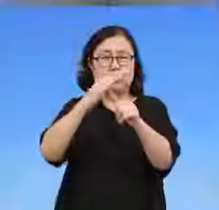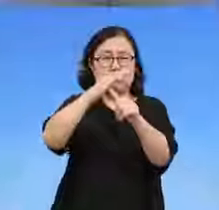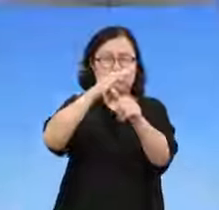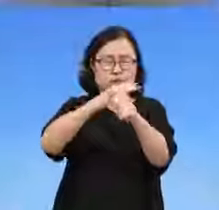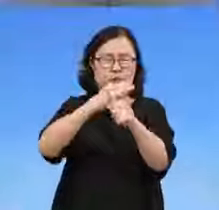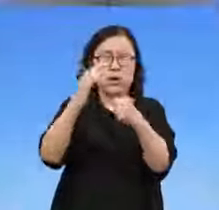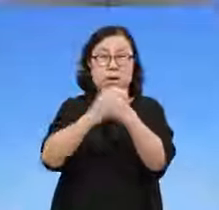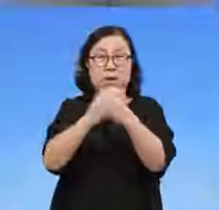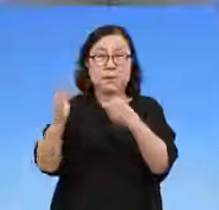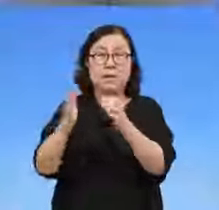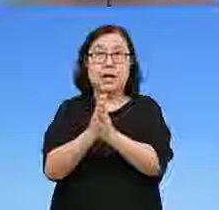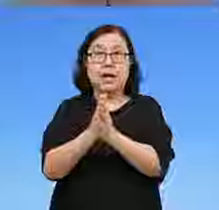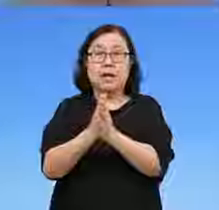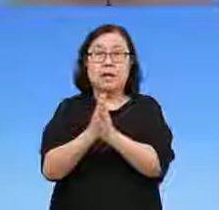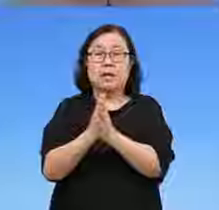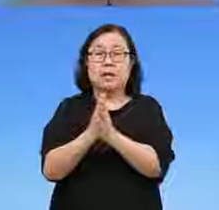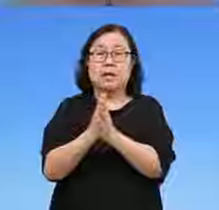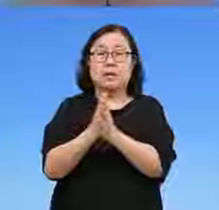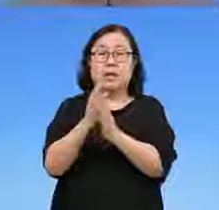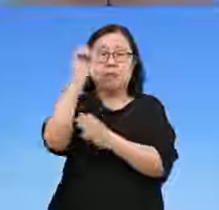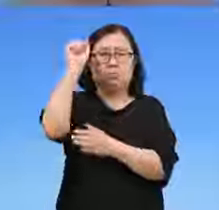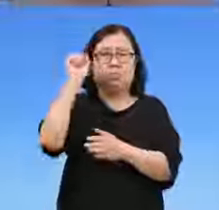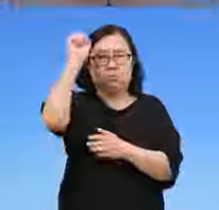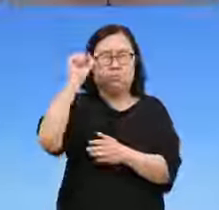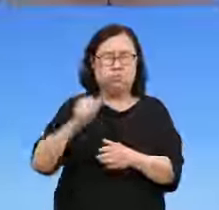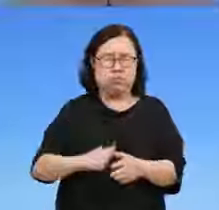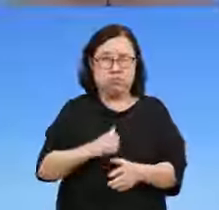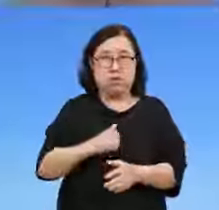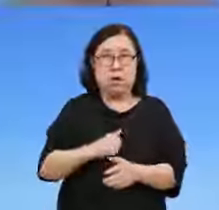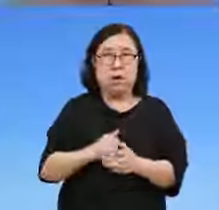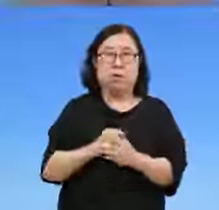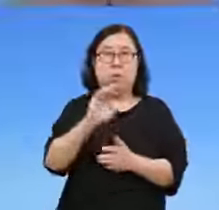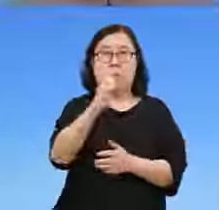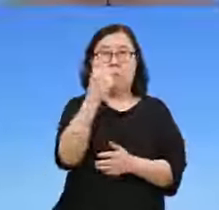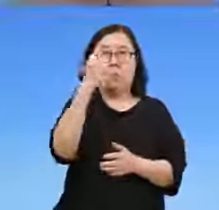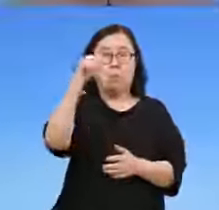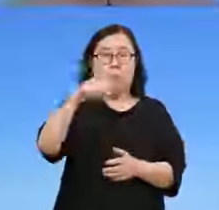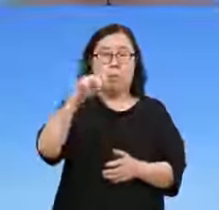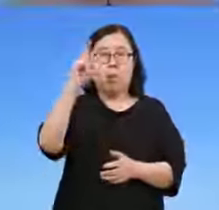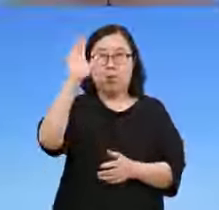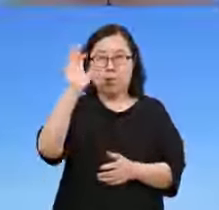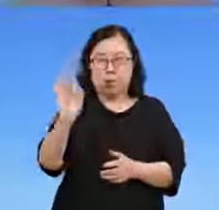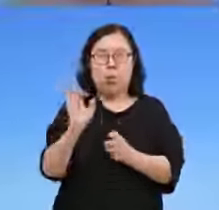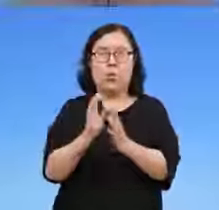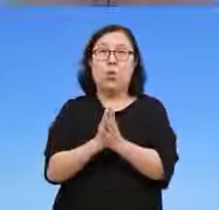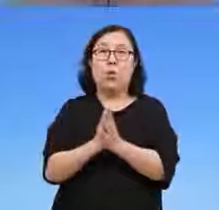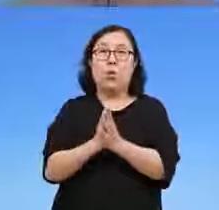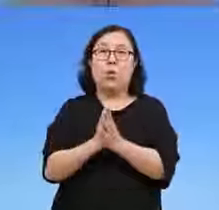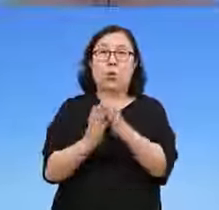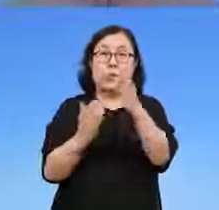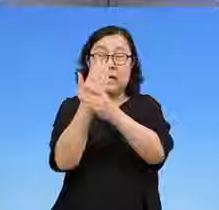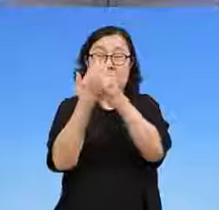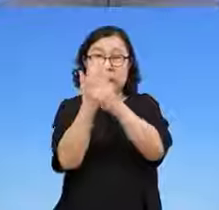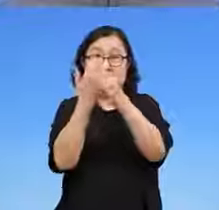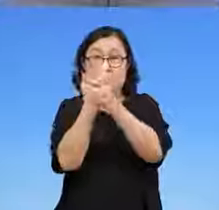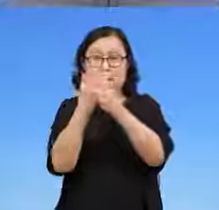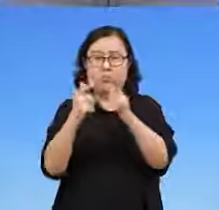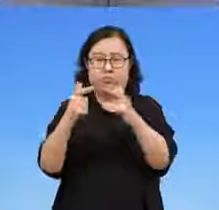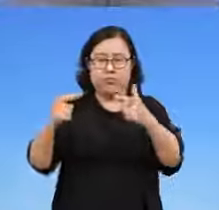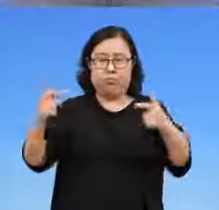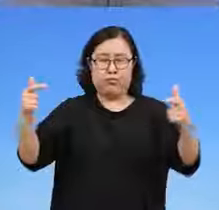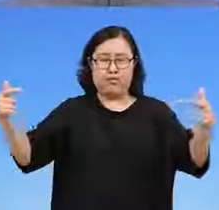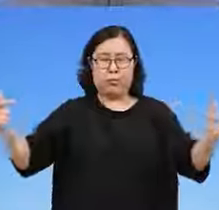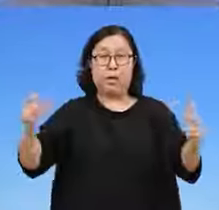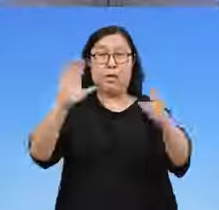분노한 사람들이 이제 데모하다가 이게 막 미국 전역을 뒤덮고, 이제 그게 막 방화, 상점, 약탈, 막